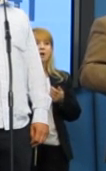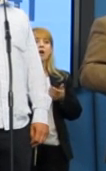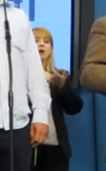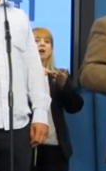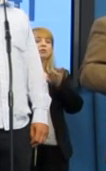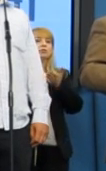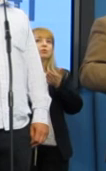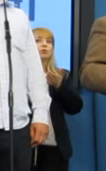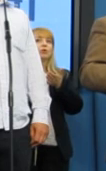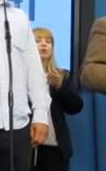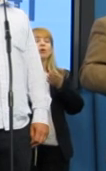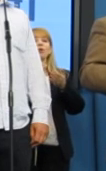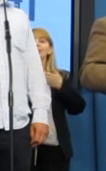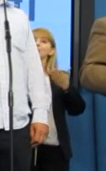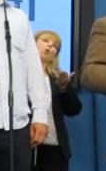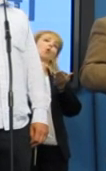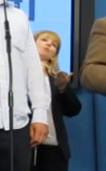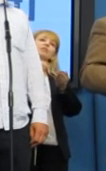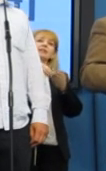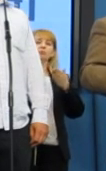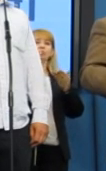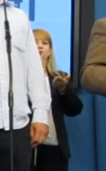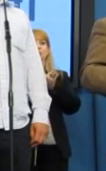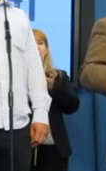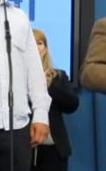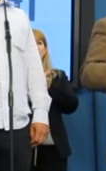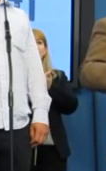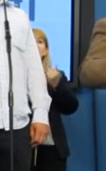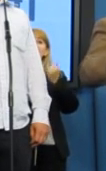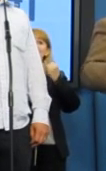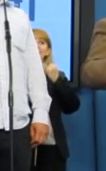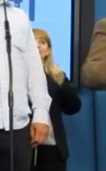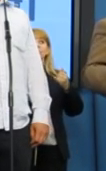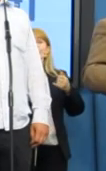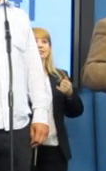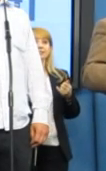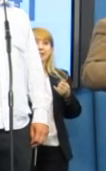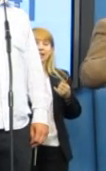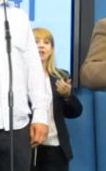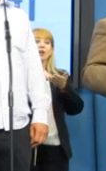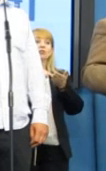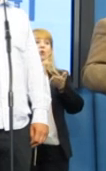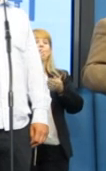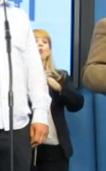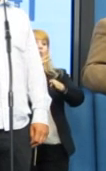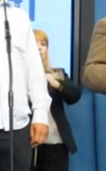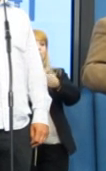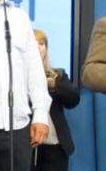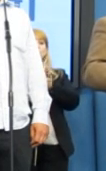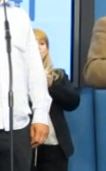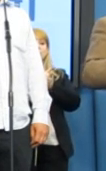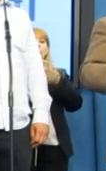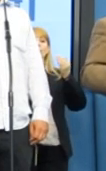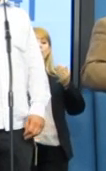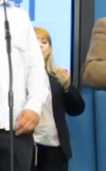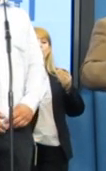to jest obowiązany zapłacić podatek, jak nie Urząd Kontroli Skarbowej może mu jeszcze karę wcisnąć. I